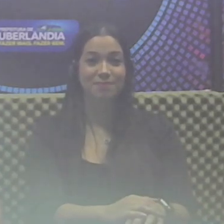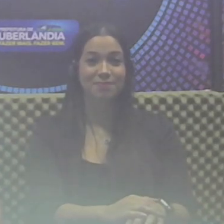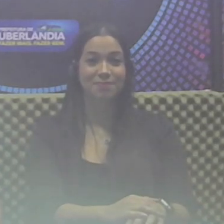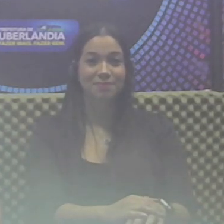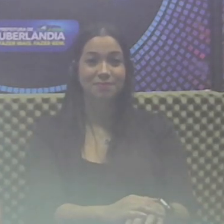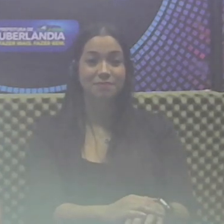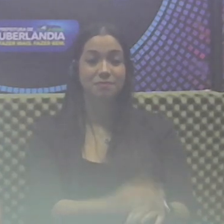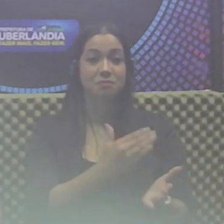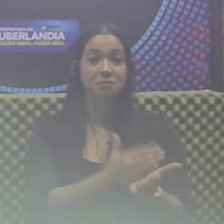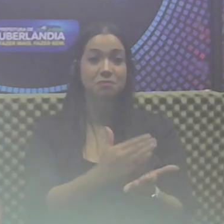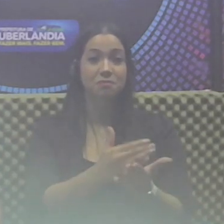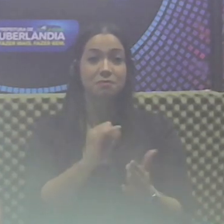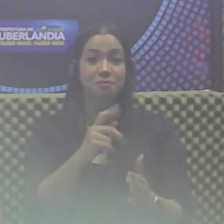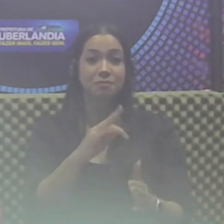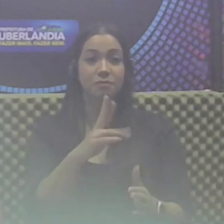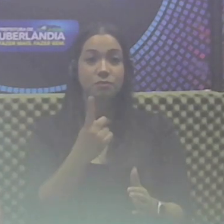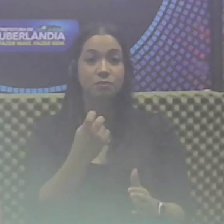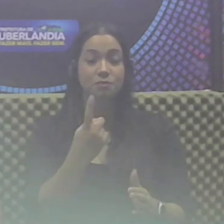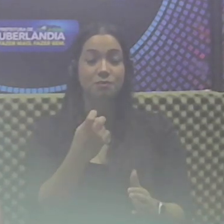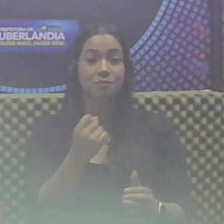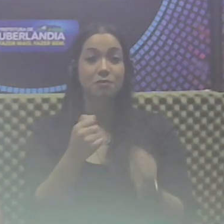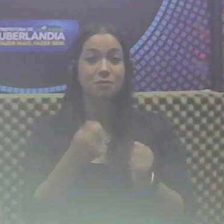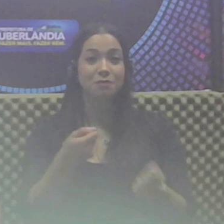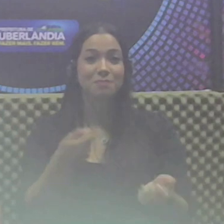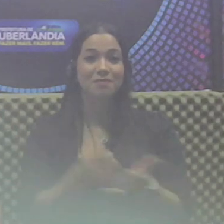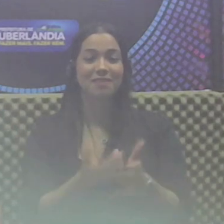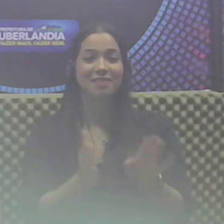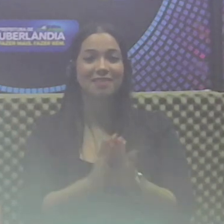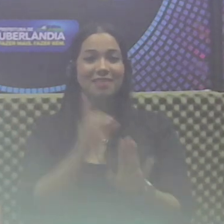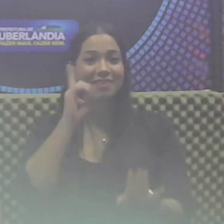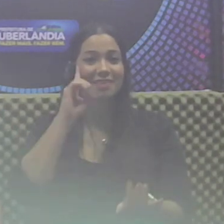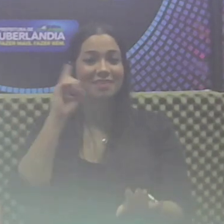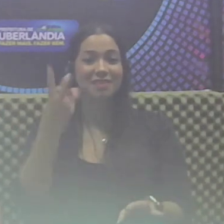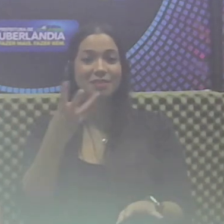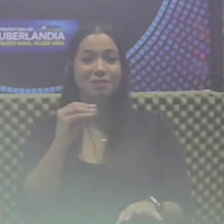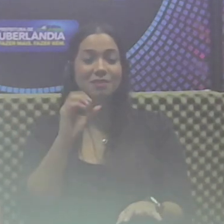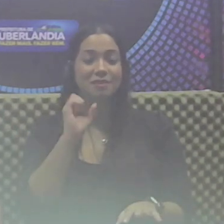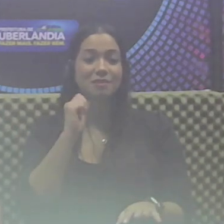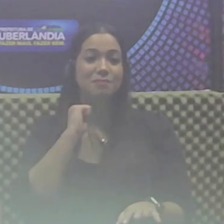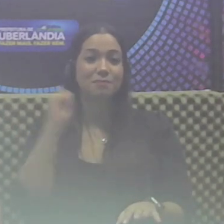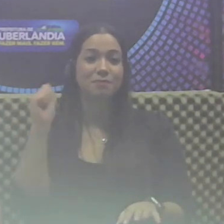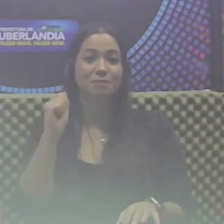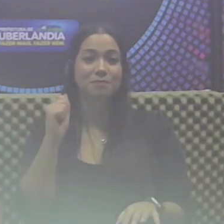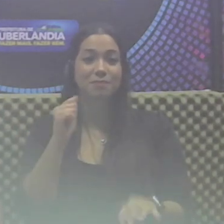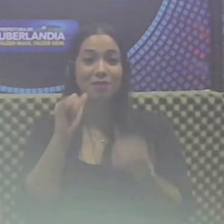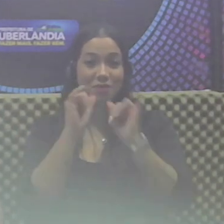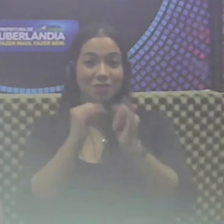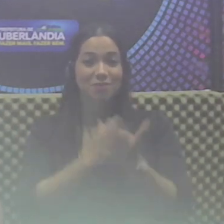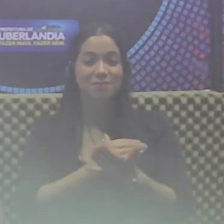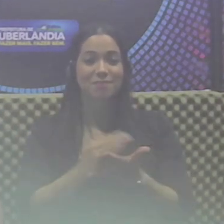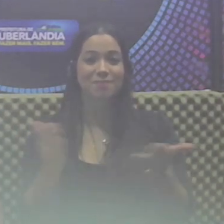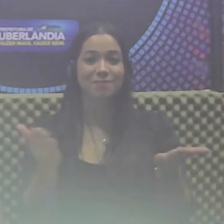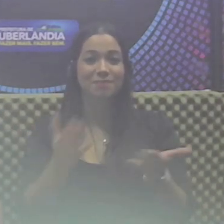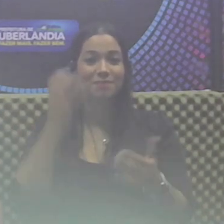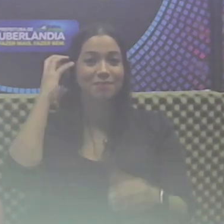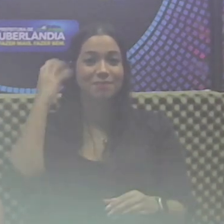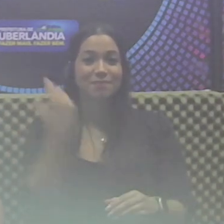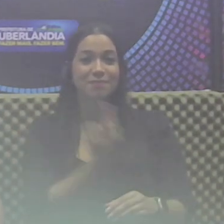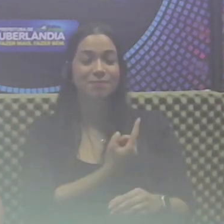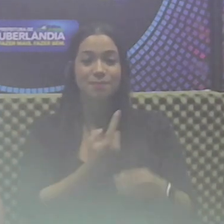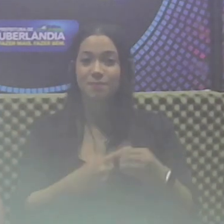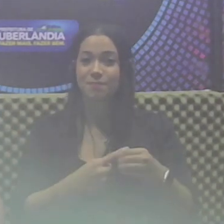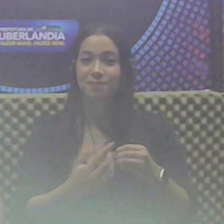Parcela única do IPTU 2024 pode ser paga até o dia 30 de abril. Essas e outras notícias a partir de agora na Rádio